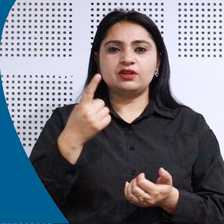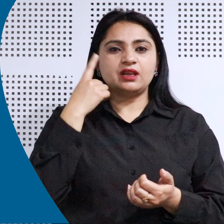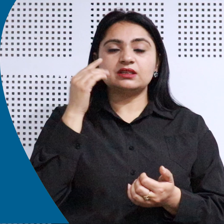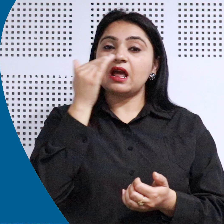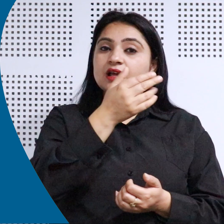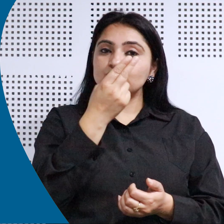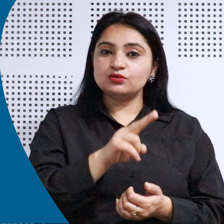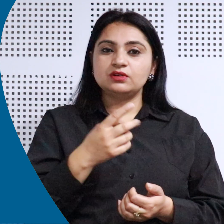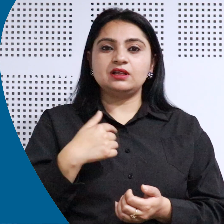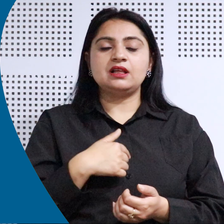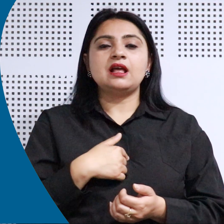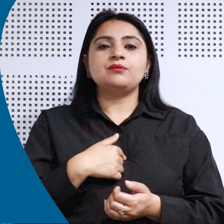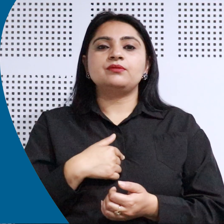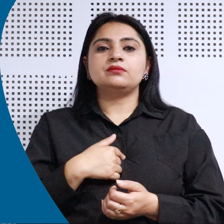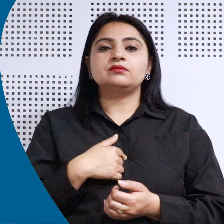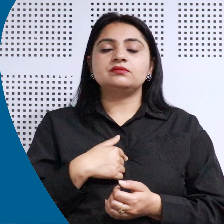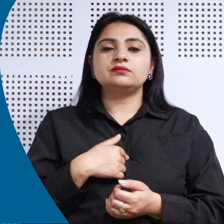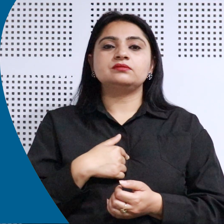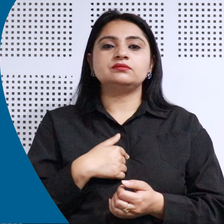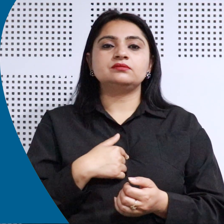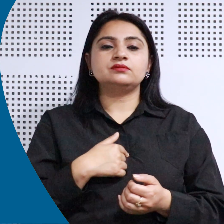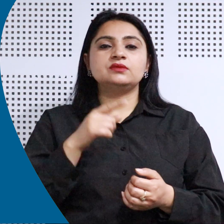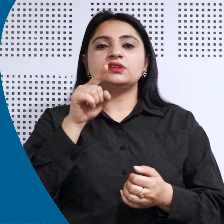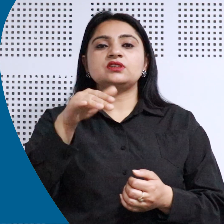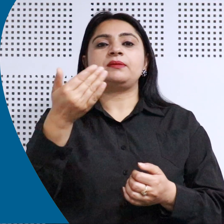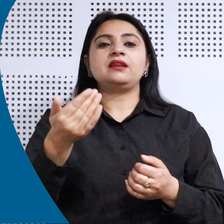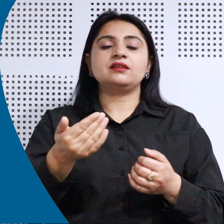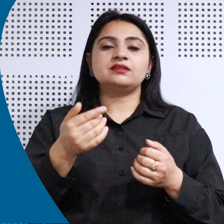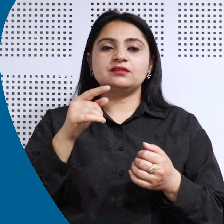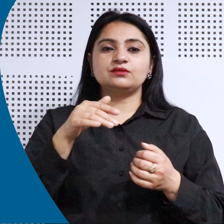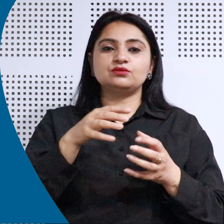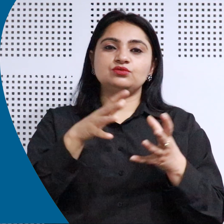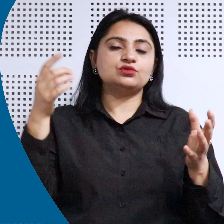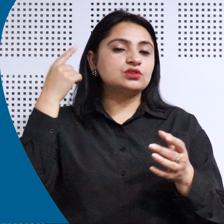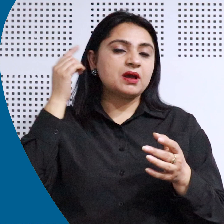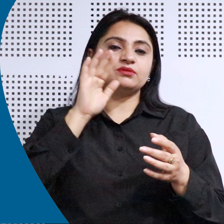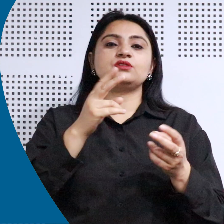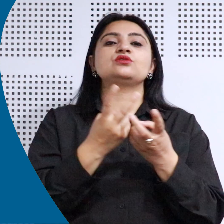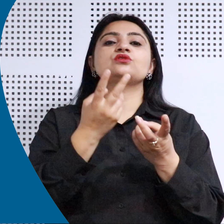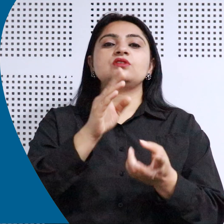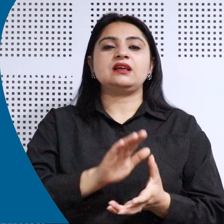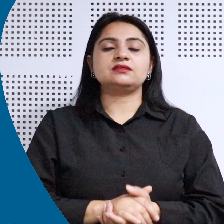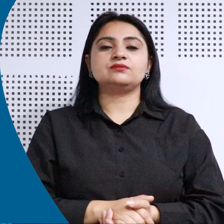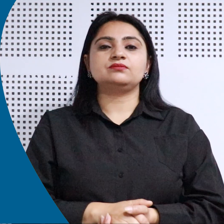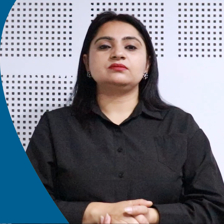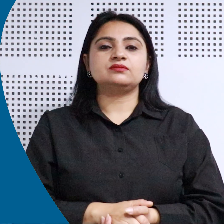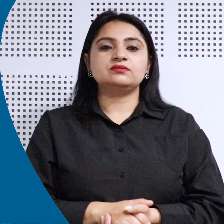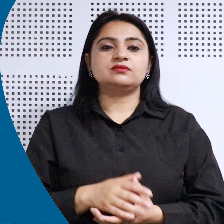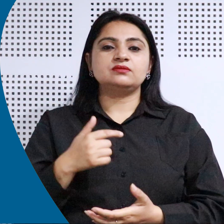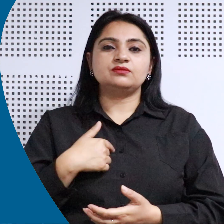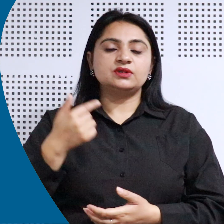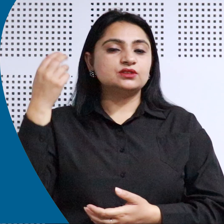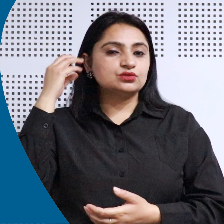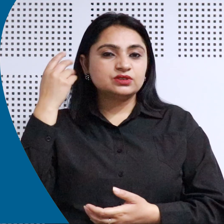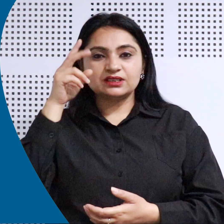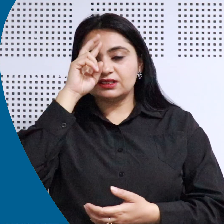आउनुभएको थियो हाम्रो मन्त्रालय, तपाईँ देख्दाखेरि कस्तो लागिरहेछ? तपाईँमाथि ठुलो दबाब छ जस्तो महसुस हुन्छ यहाँ आउँदाखेरि चाहिँ। मैले टेरेँ कि टेरिनँ, मैले सुने कि सुने, तपाईँले